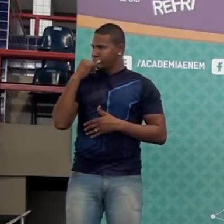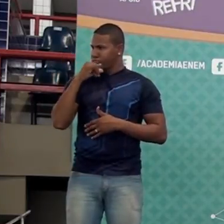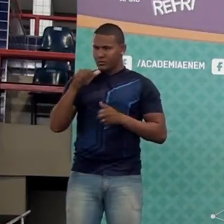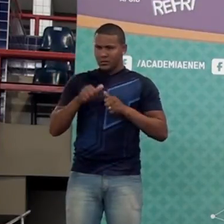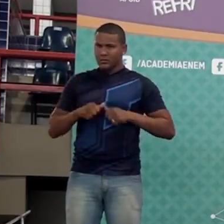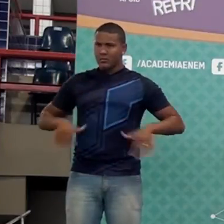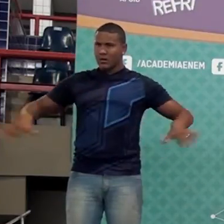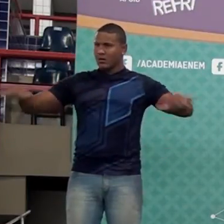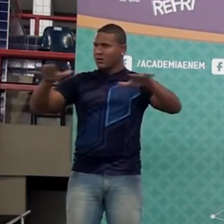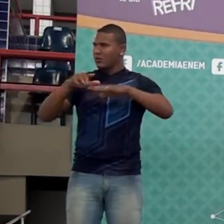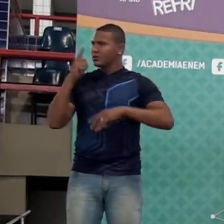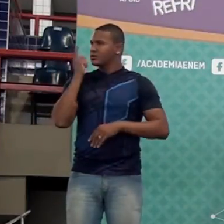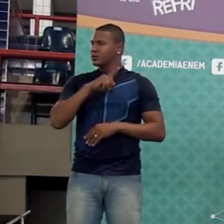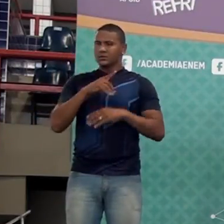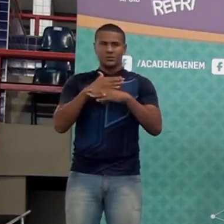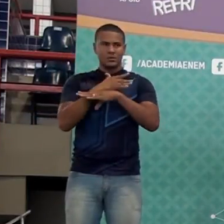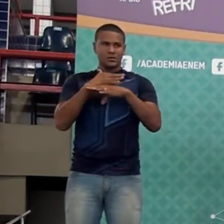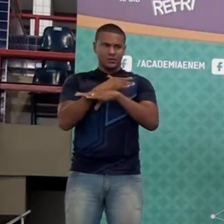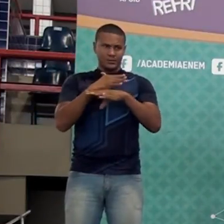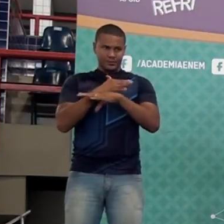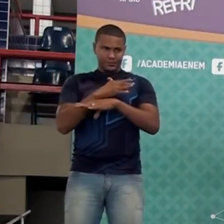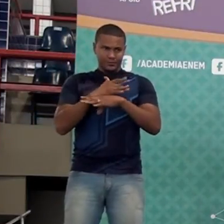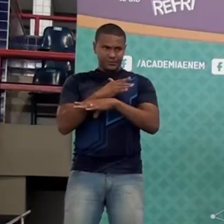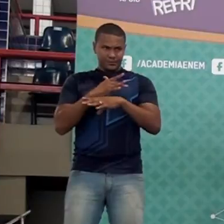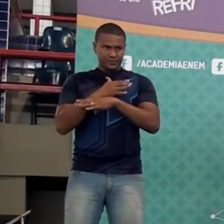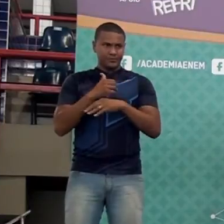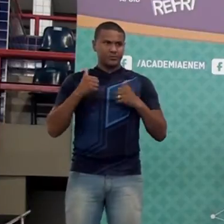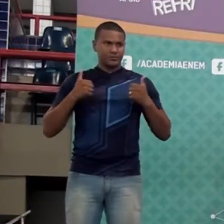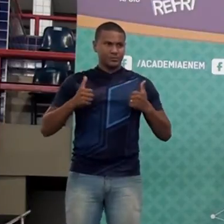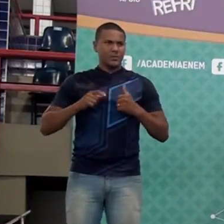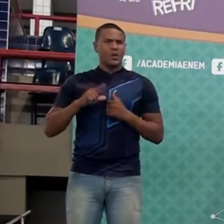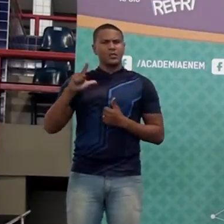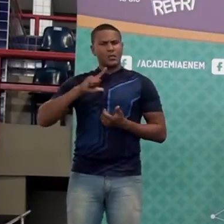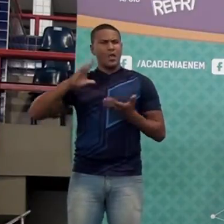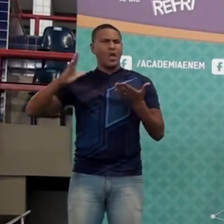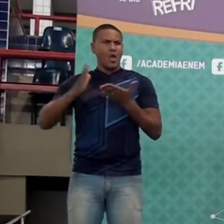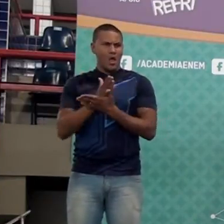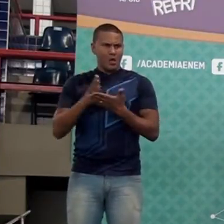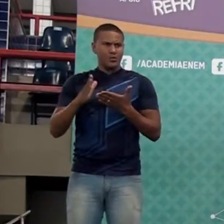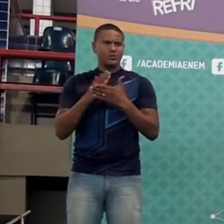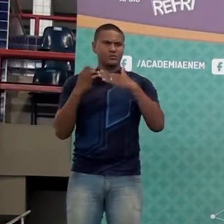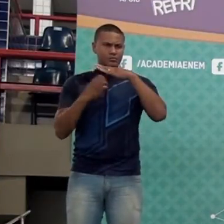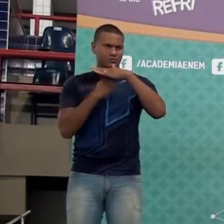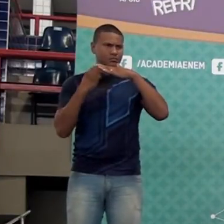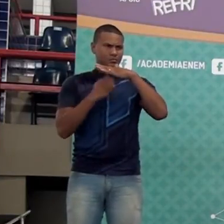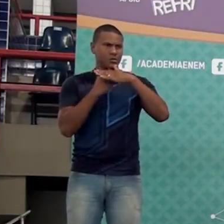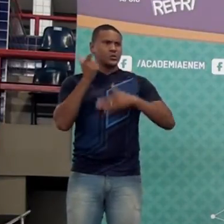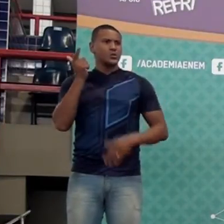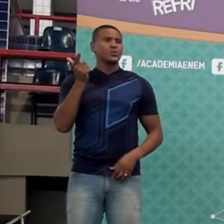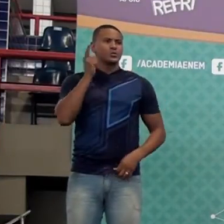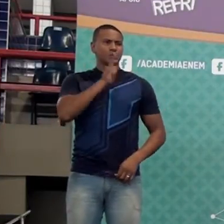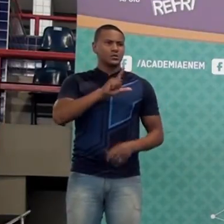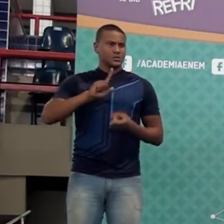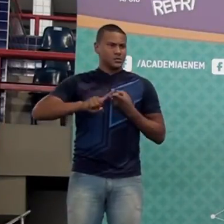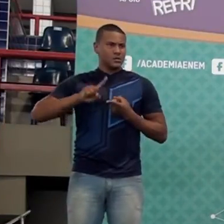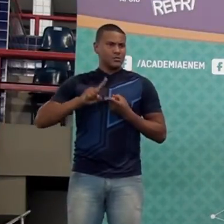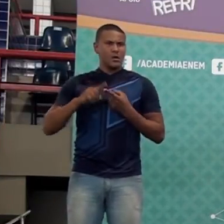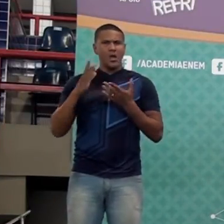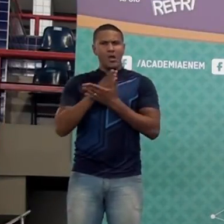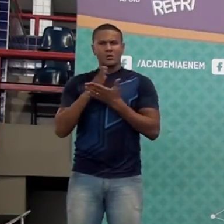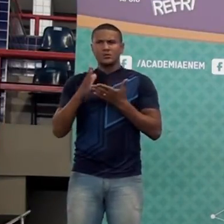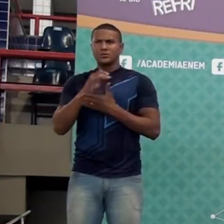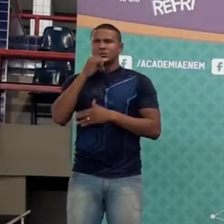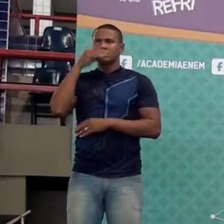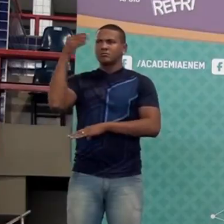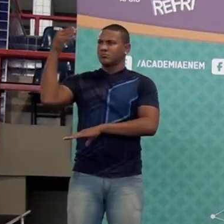de Tauá. Algumas empresas também instalam essas placas na própria indústria, né? Alguns hotéis em